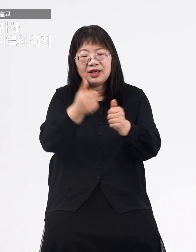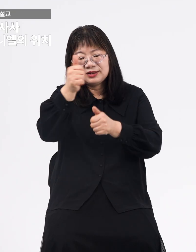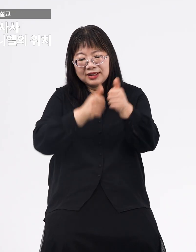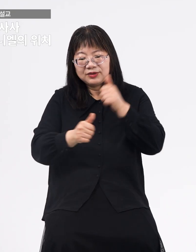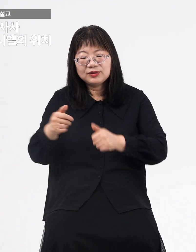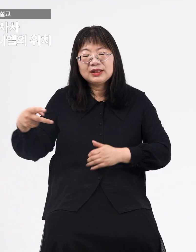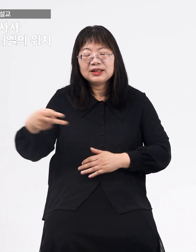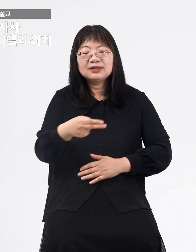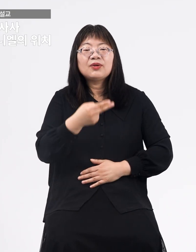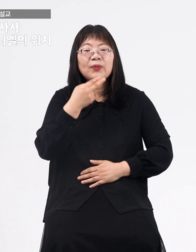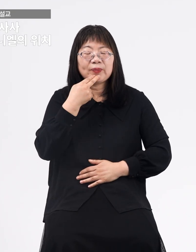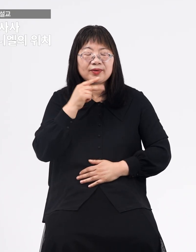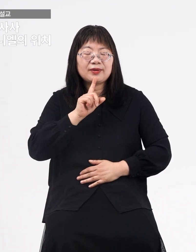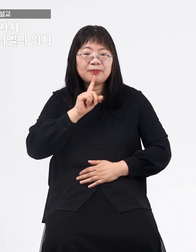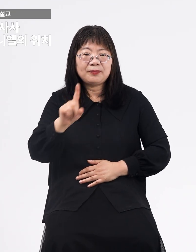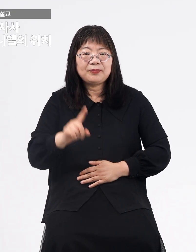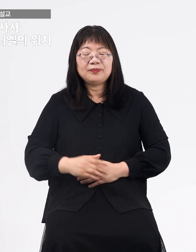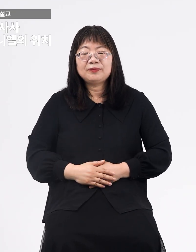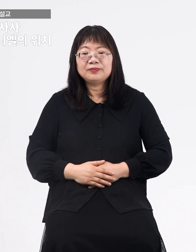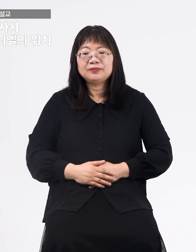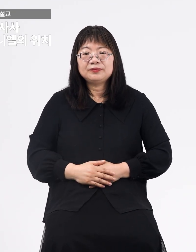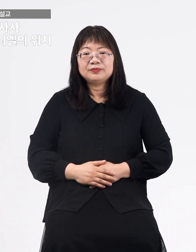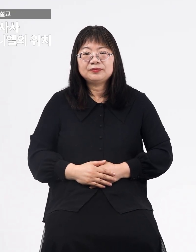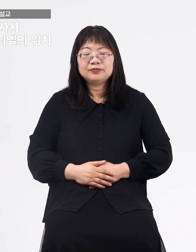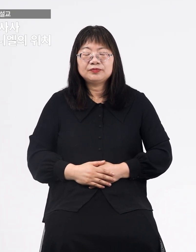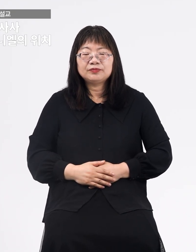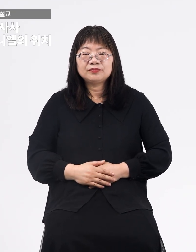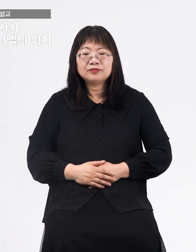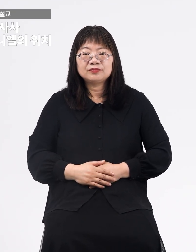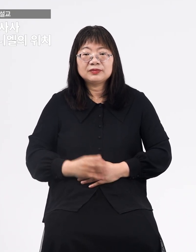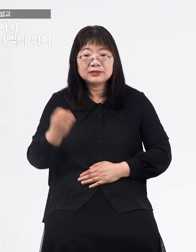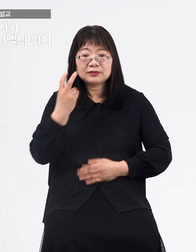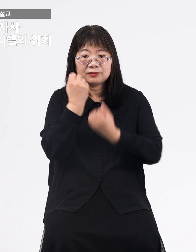아니하게 할 것이며, 이 말은 이런 뜻입니다.